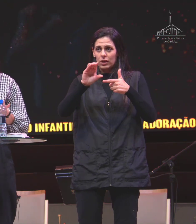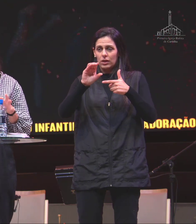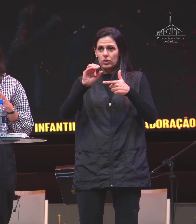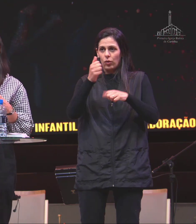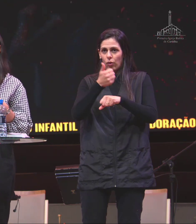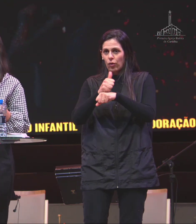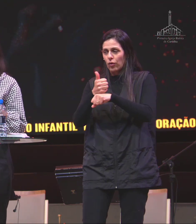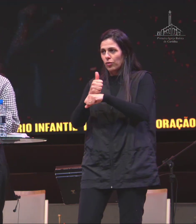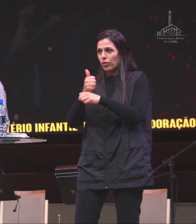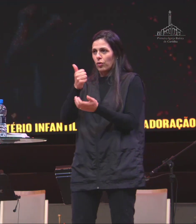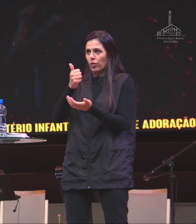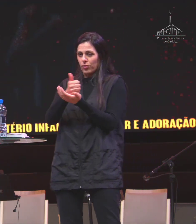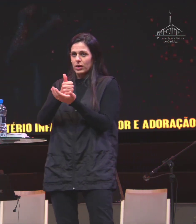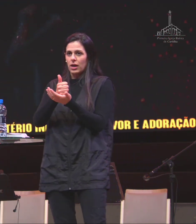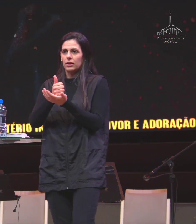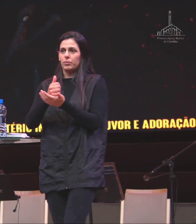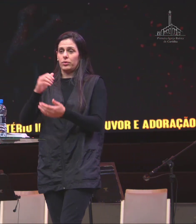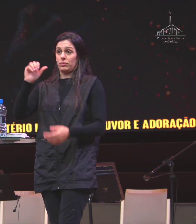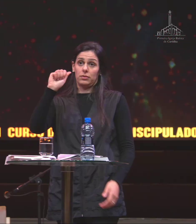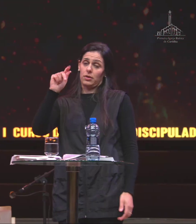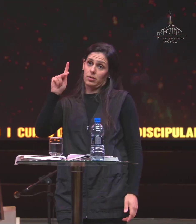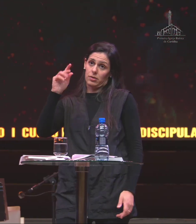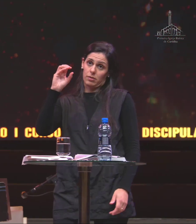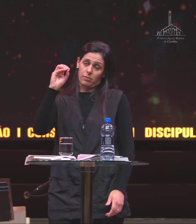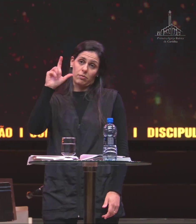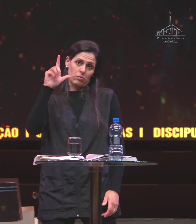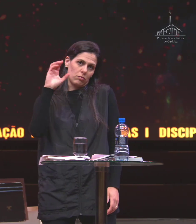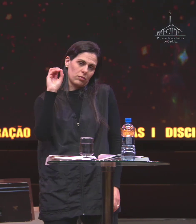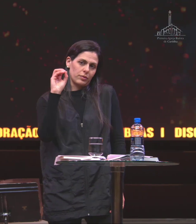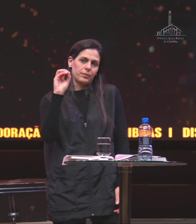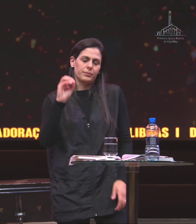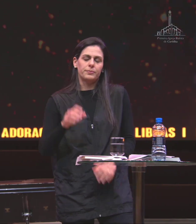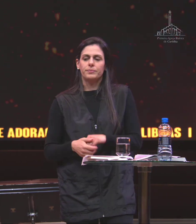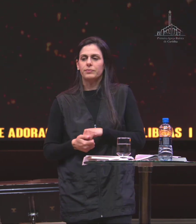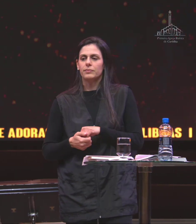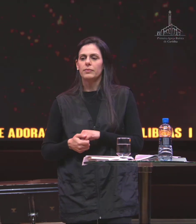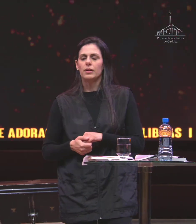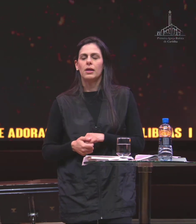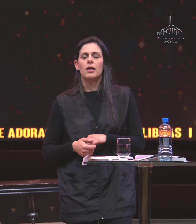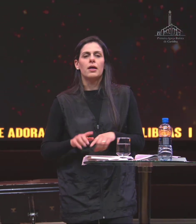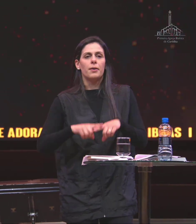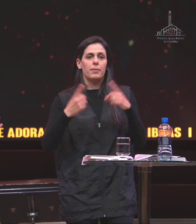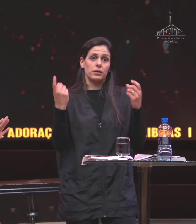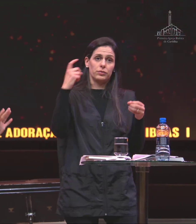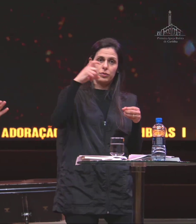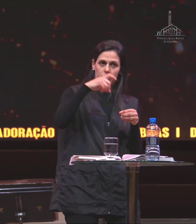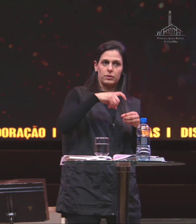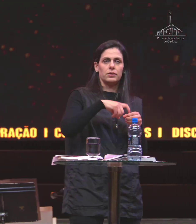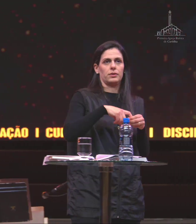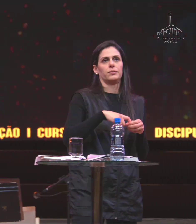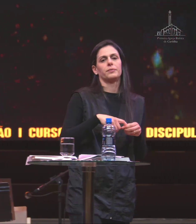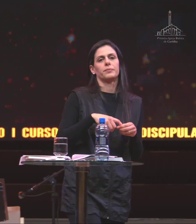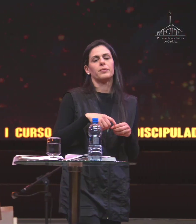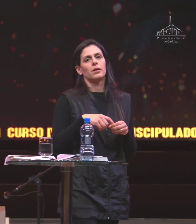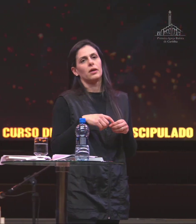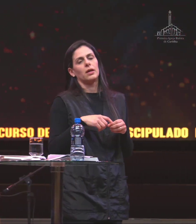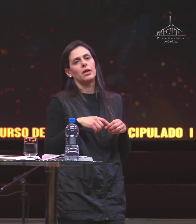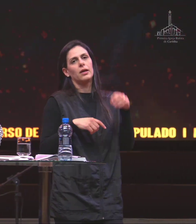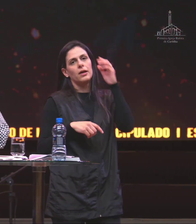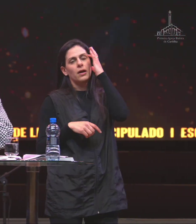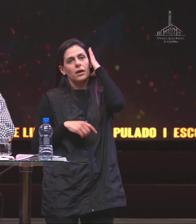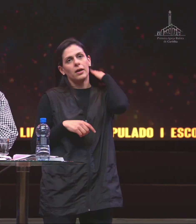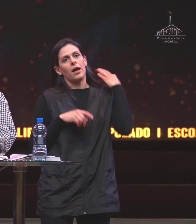ela chegasse à igreja, ela fosse bem recebida. Fosse, olha, essa pessoa aqui é gente boa, você pode tratar ela